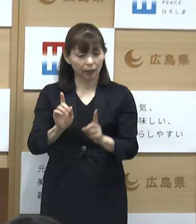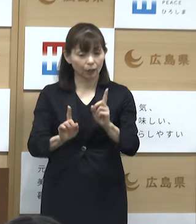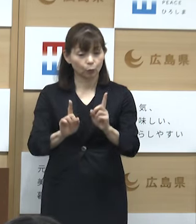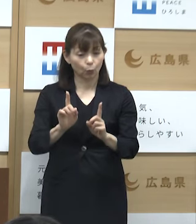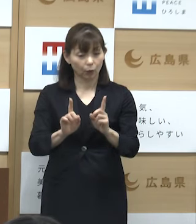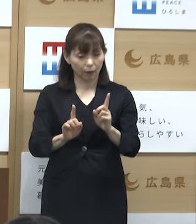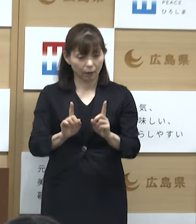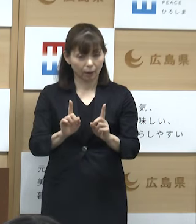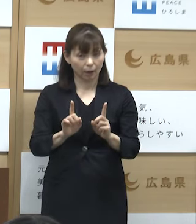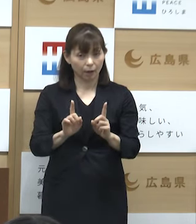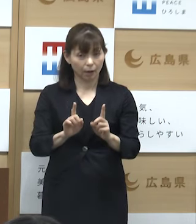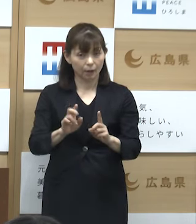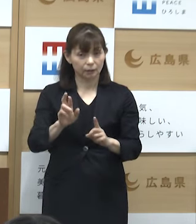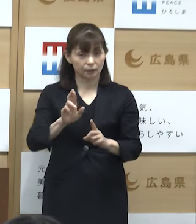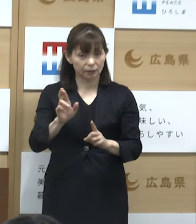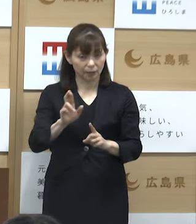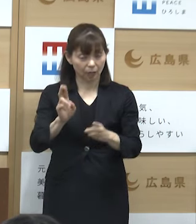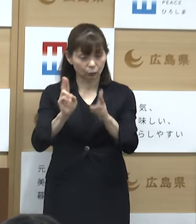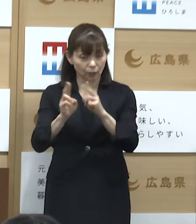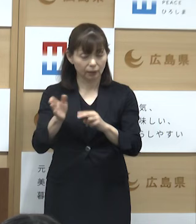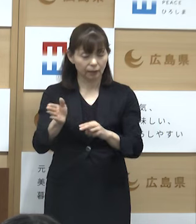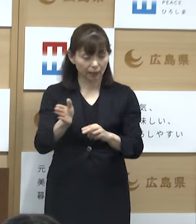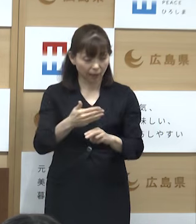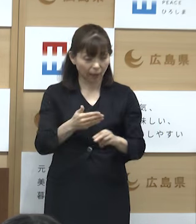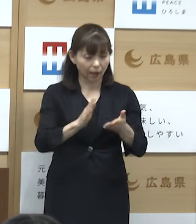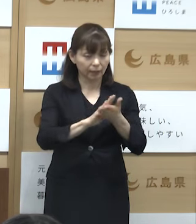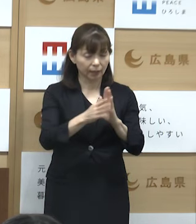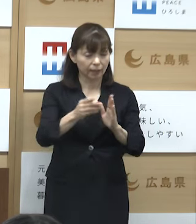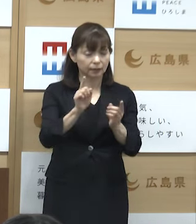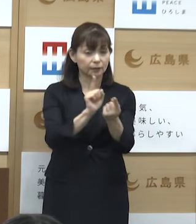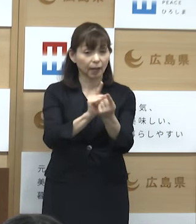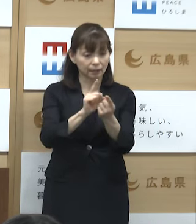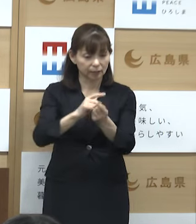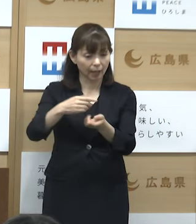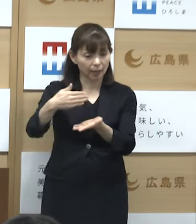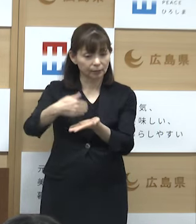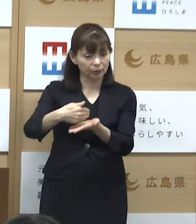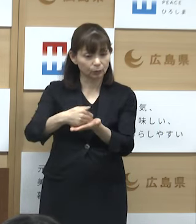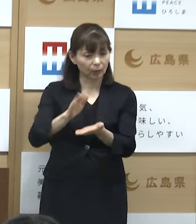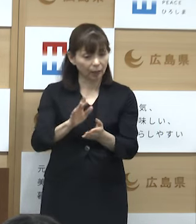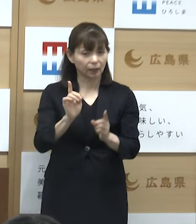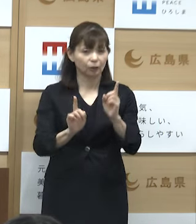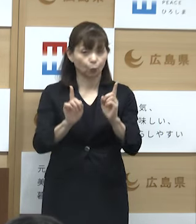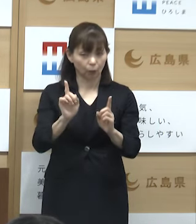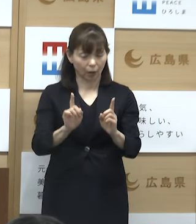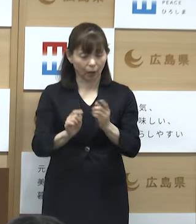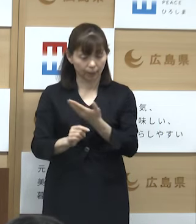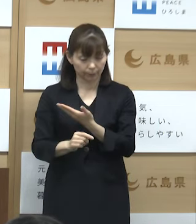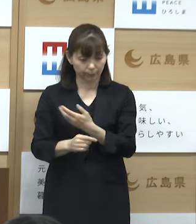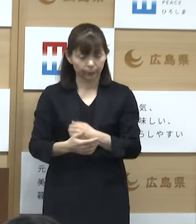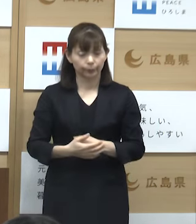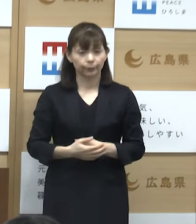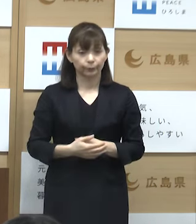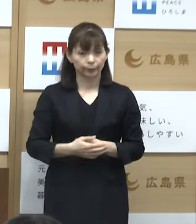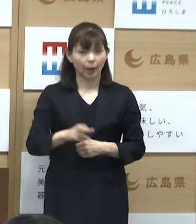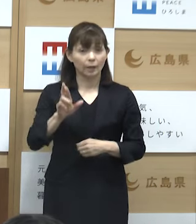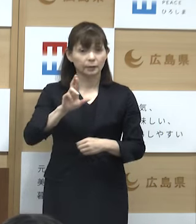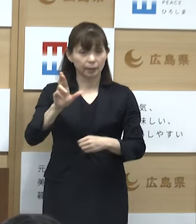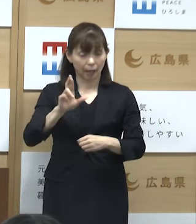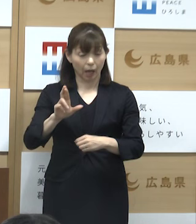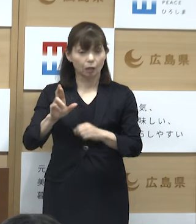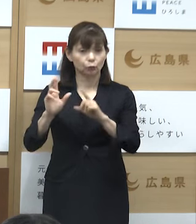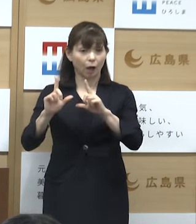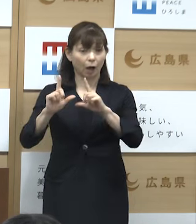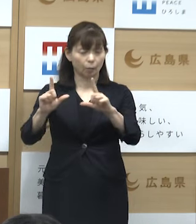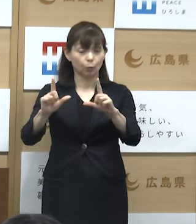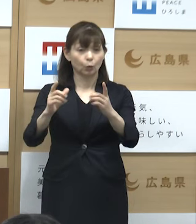その JR 西日本から説明があったのかっていうの を。これは JR が、まあ、発表されてます